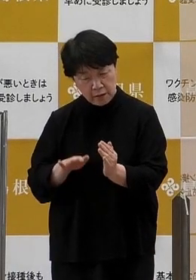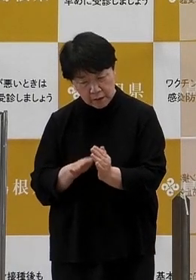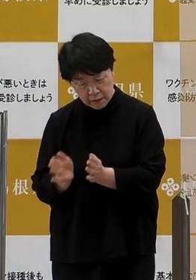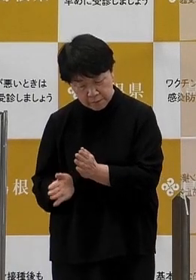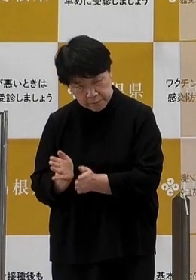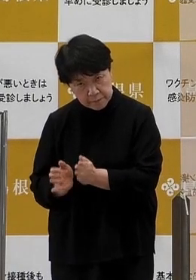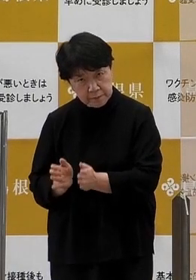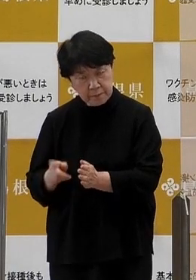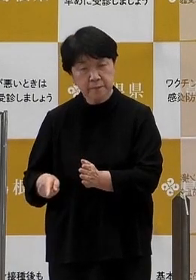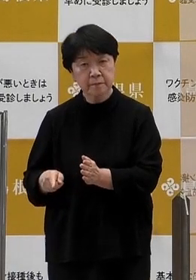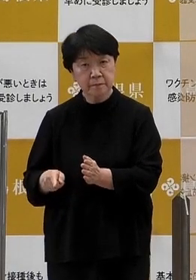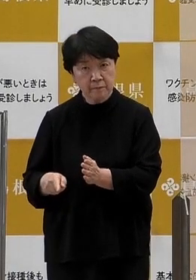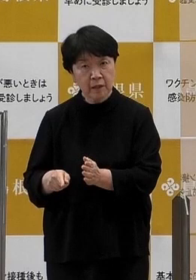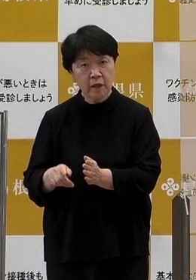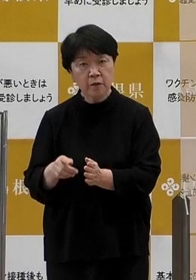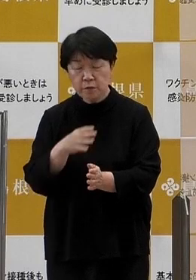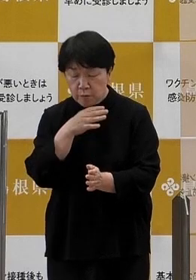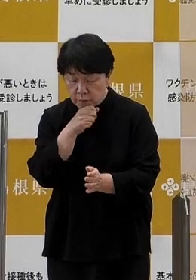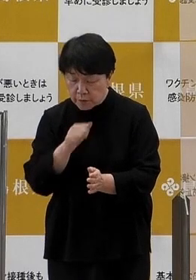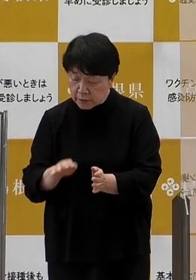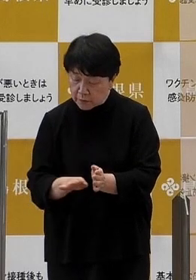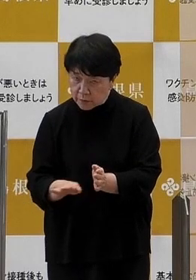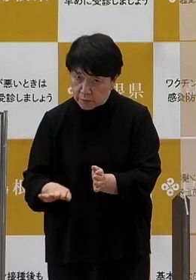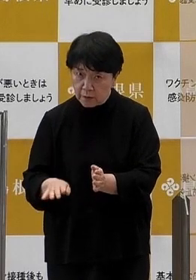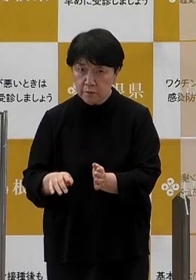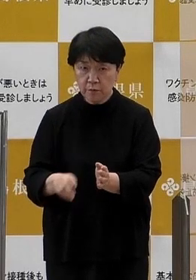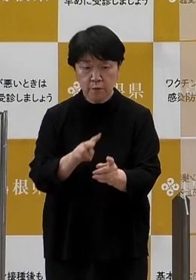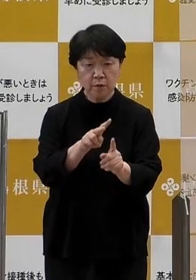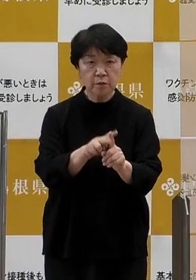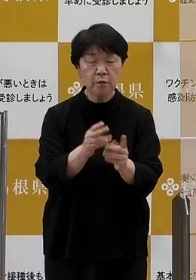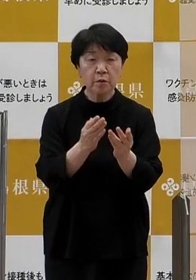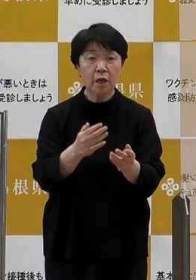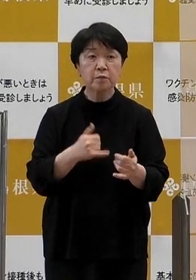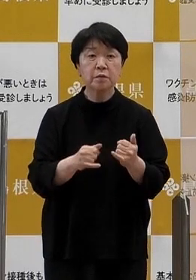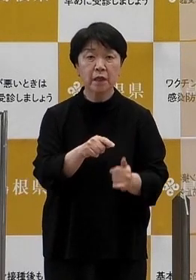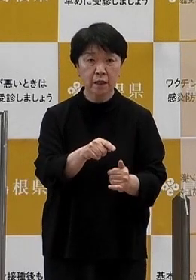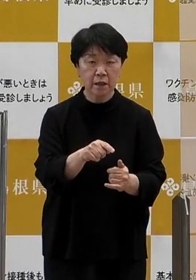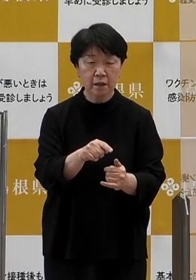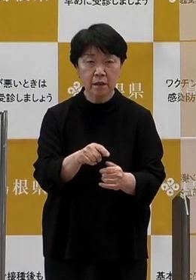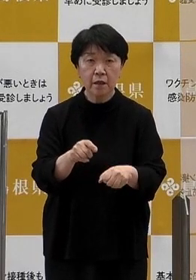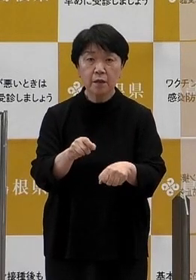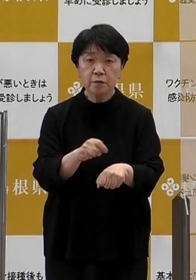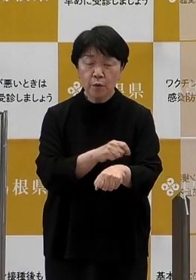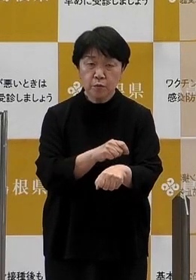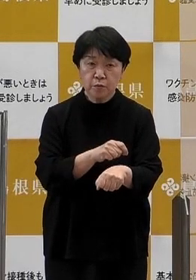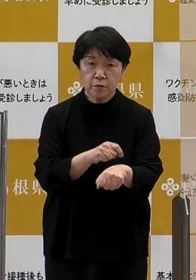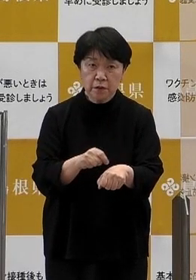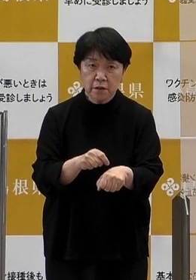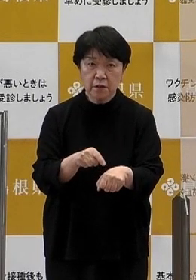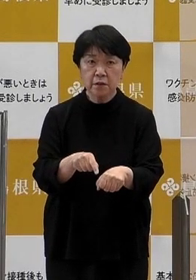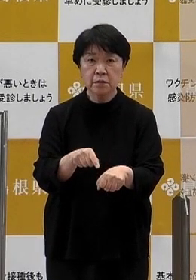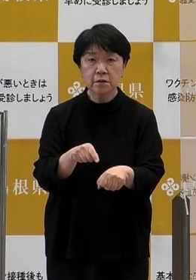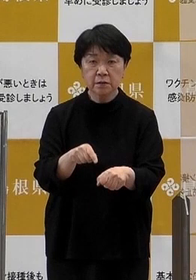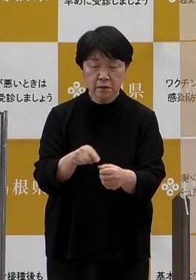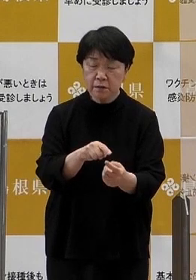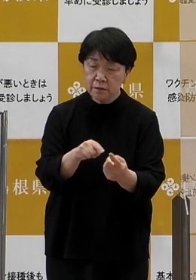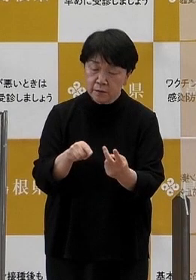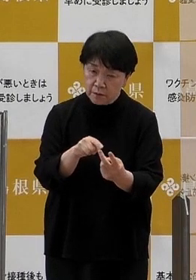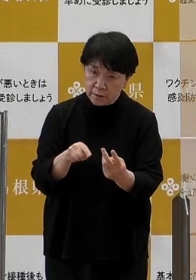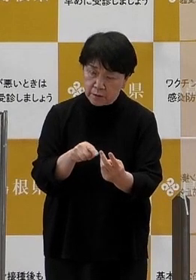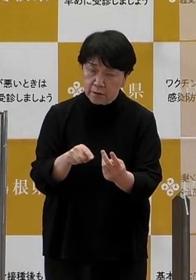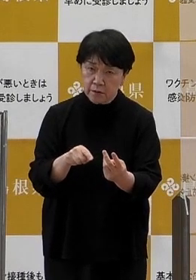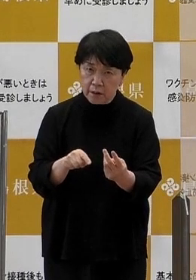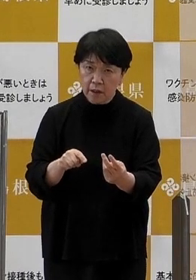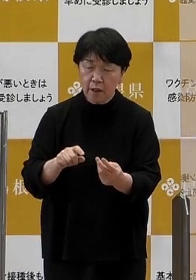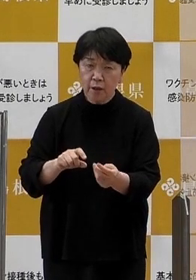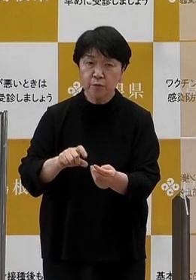ういう保育園相当の年代の方と小学生、特にその輪が増えてきているという状況でありますので、こ